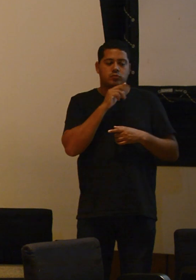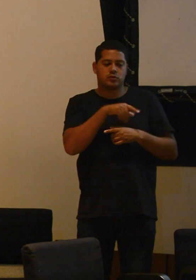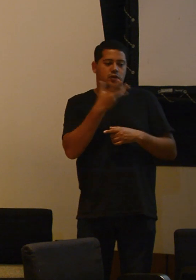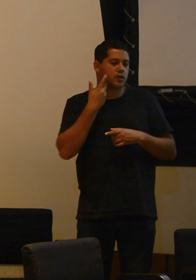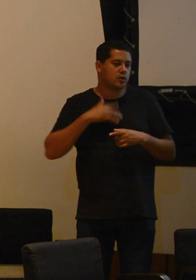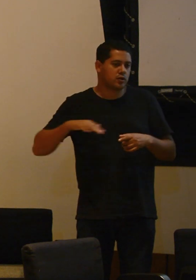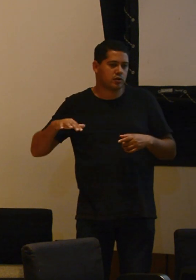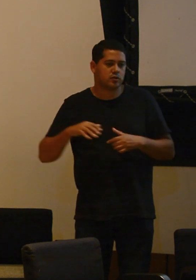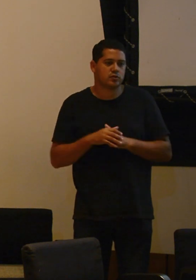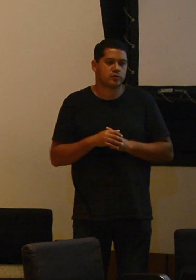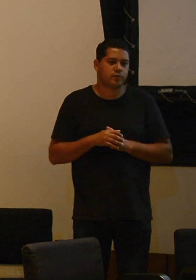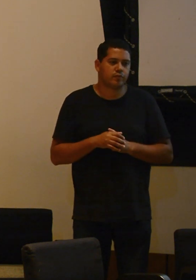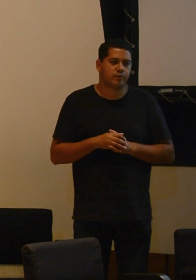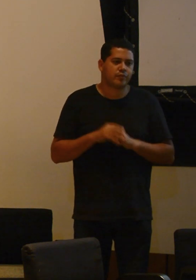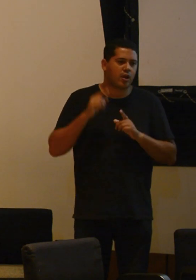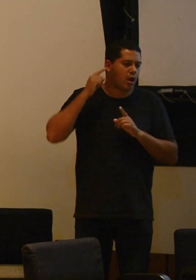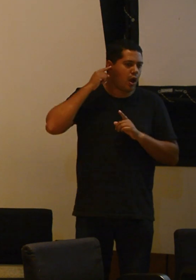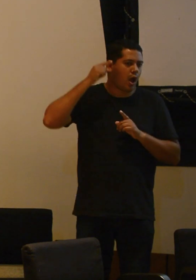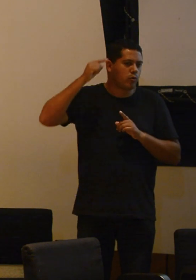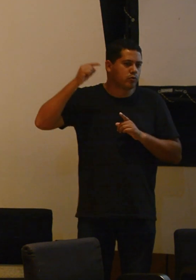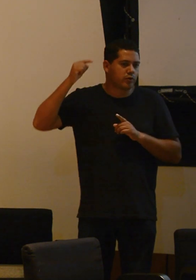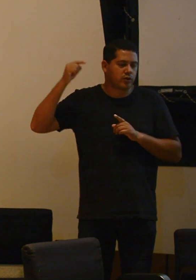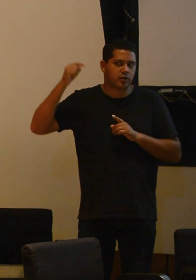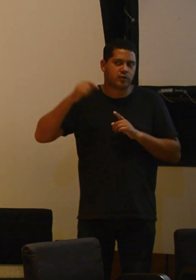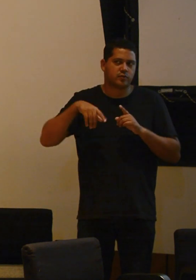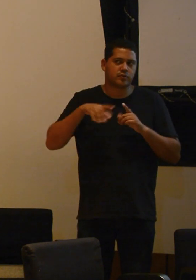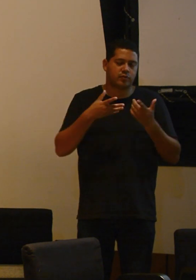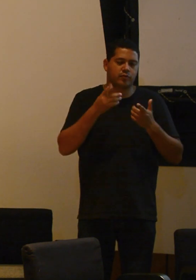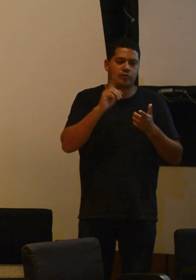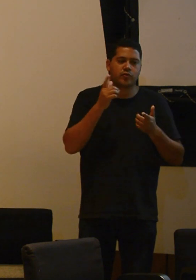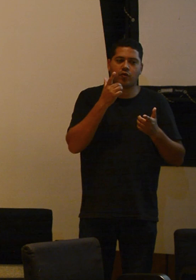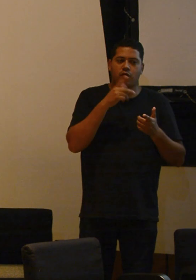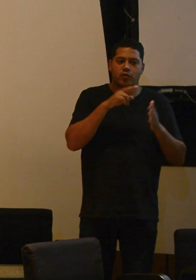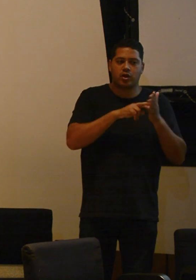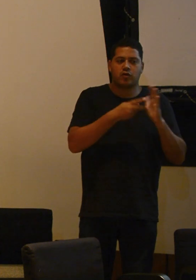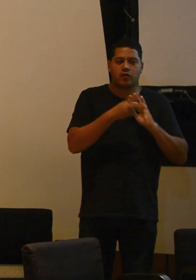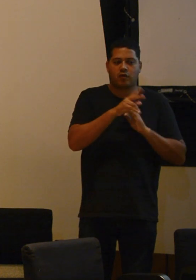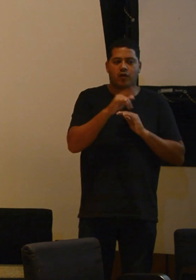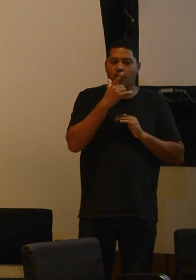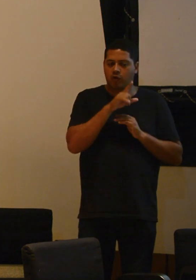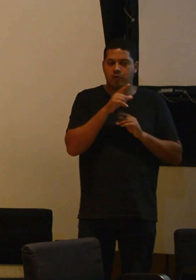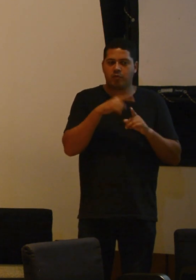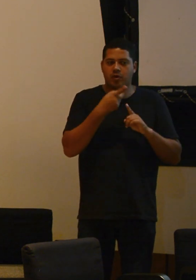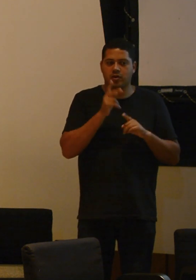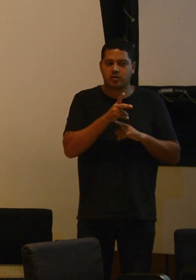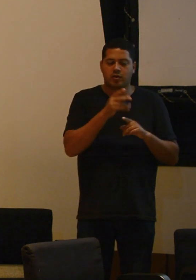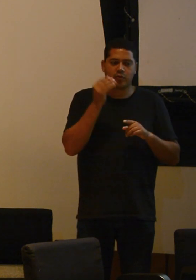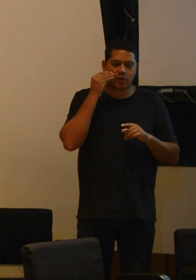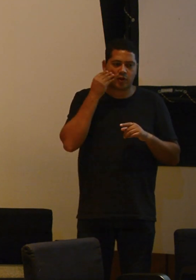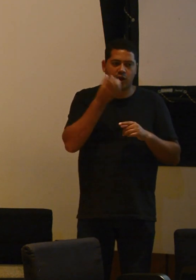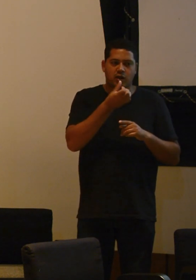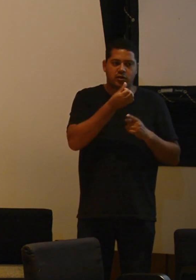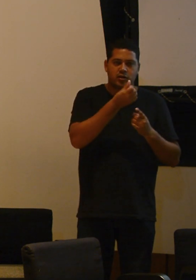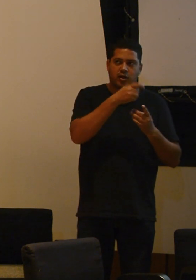criança a partir de 6 meses. Não significa que a gente vá conseguir, mas sempre tem que tentar, a partir dos 6